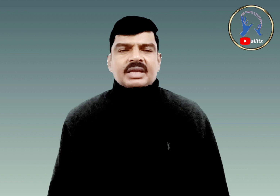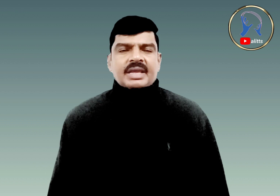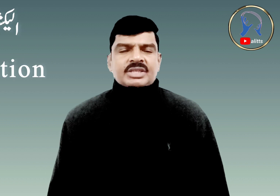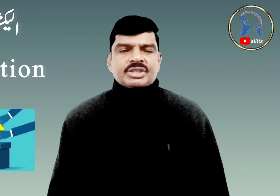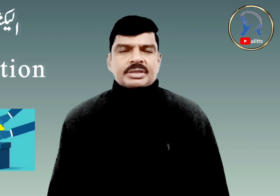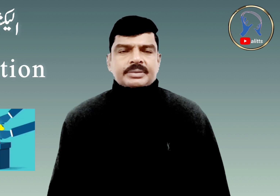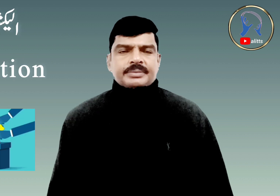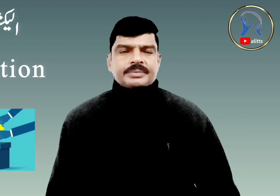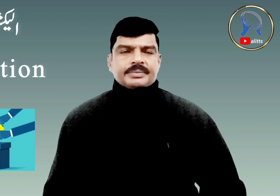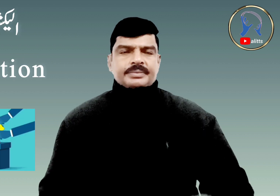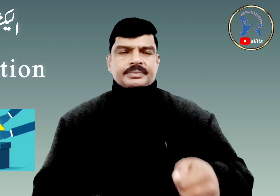इलेक्शन,